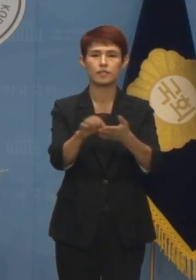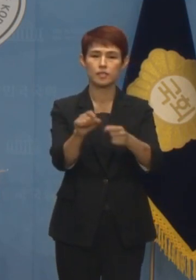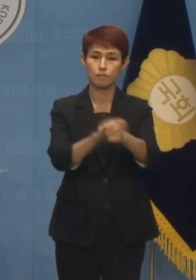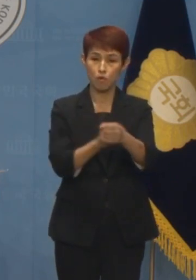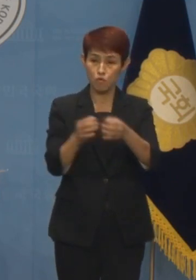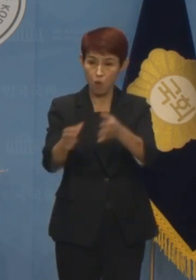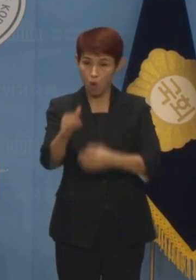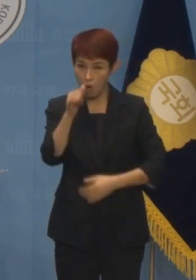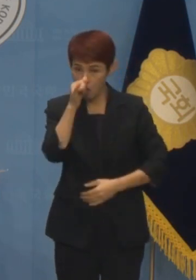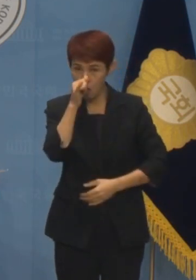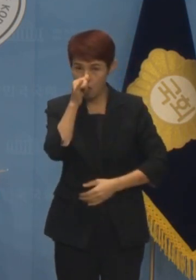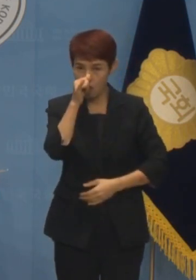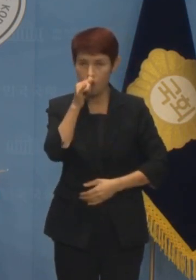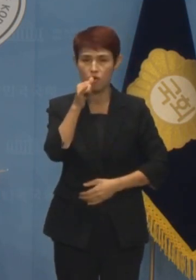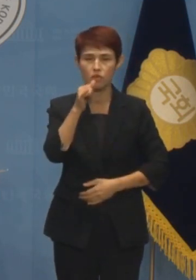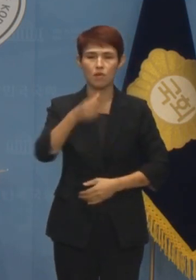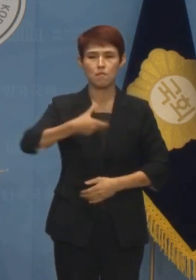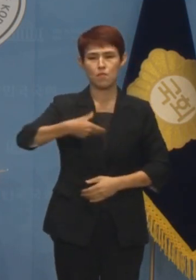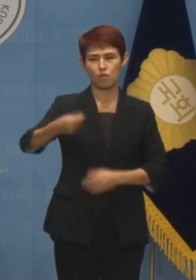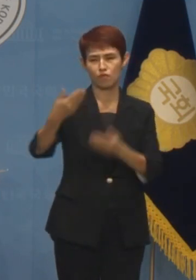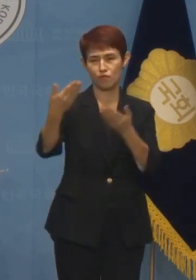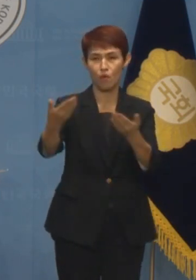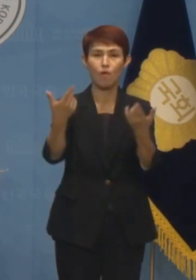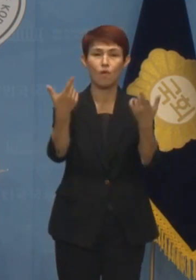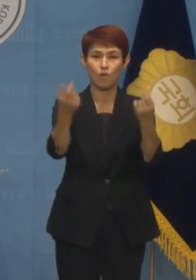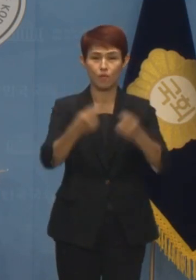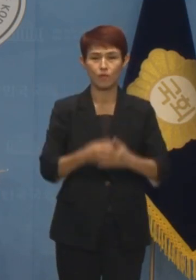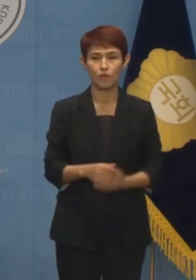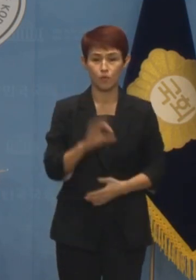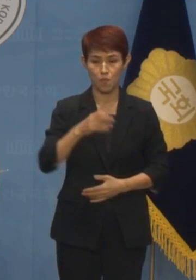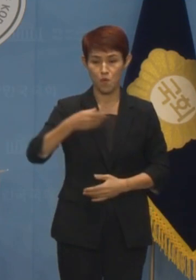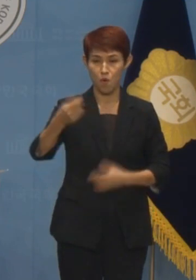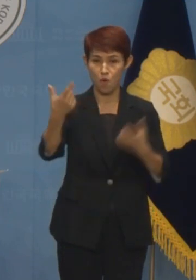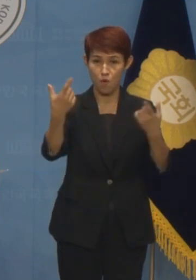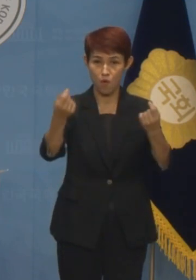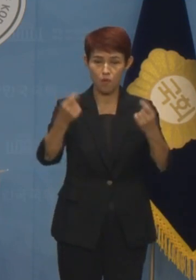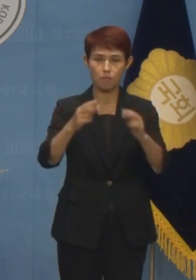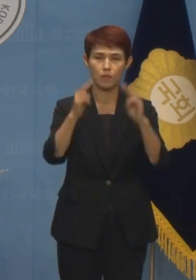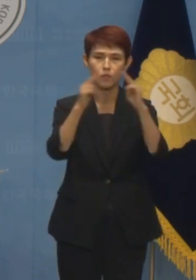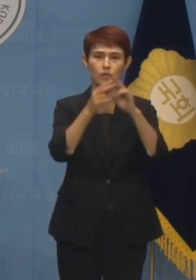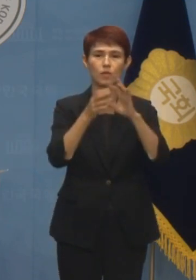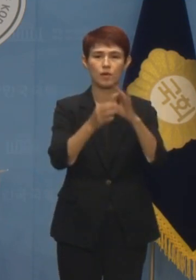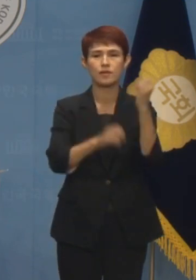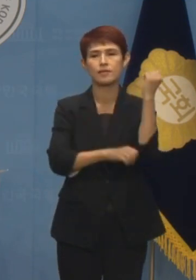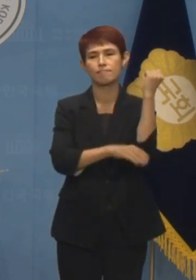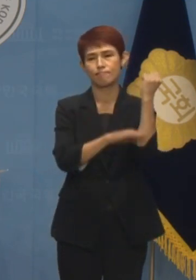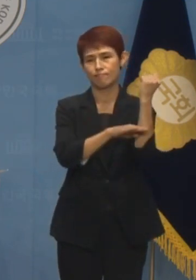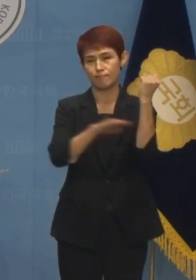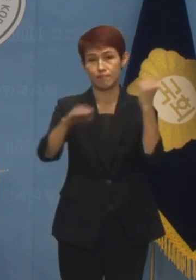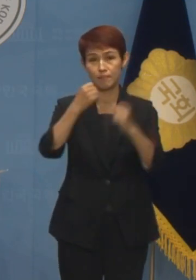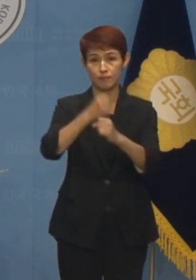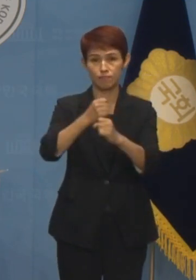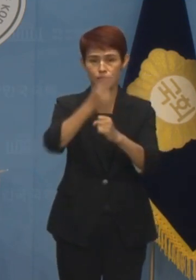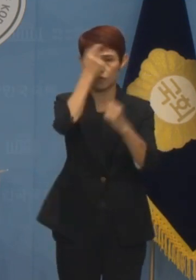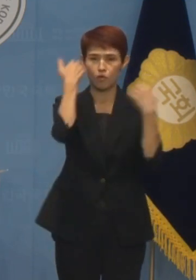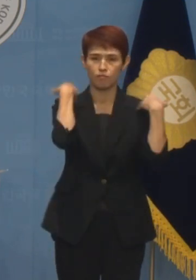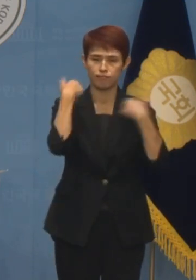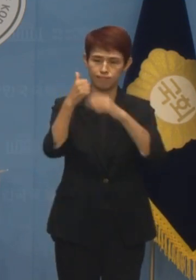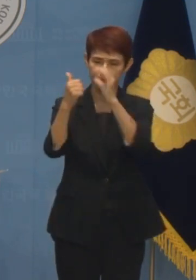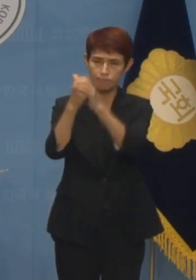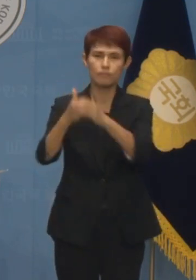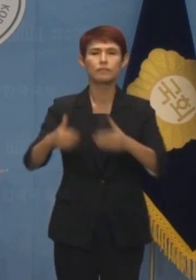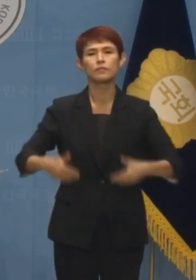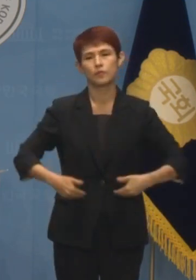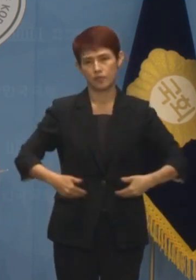경우 성공불용자 등을 규정함으로써 반도체 산업 기반시설 구축에 대한 정부의 책임을